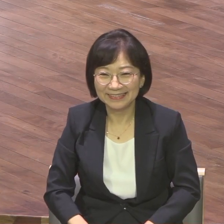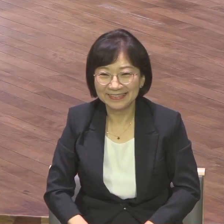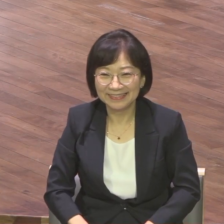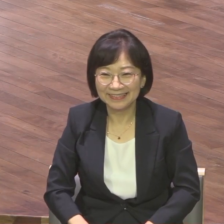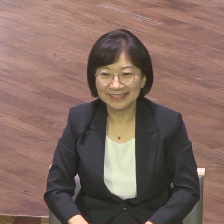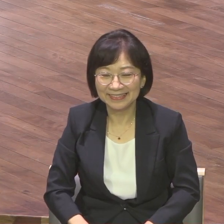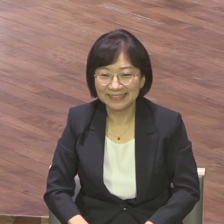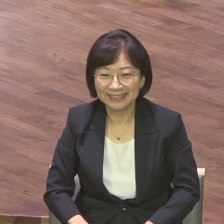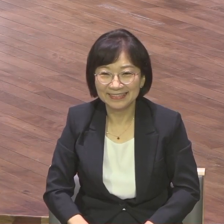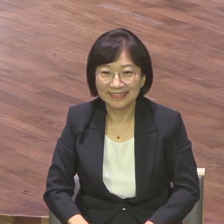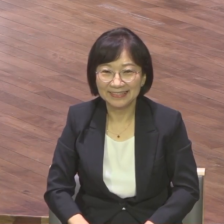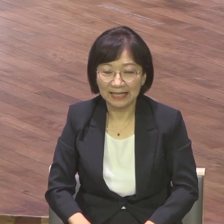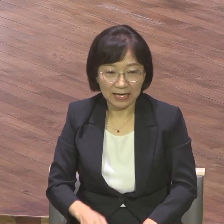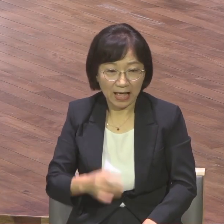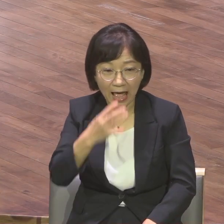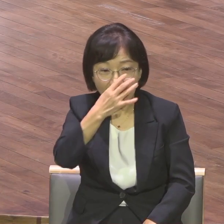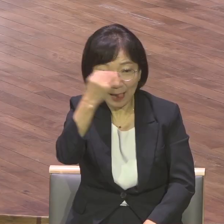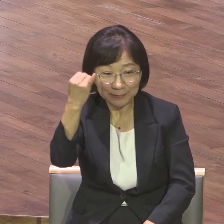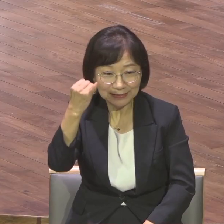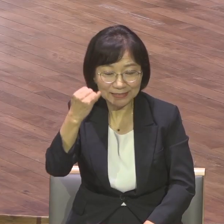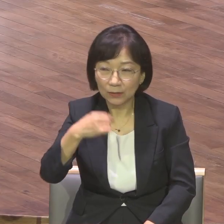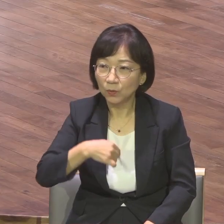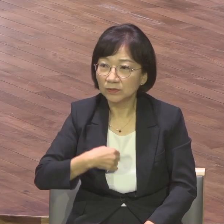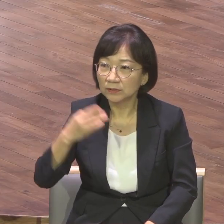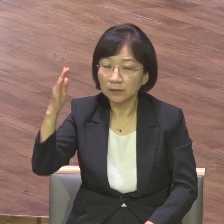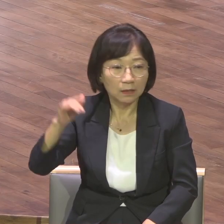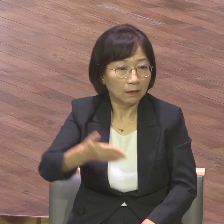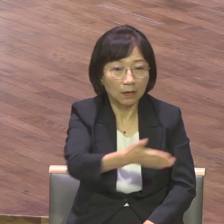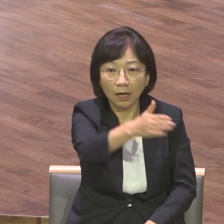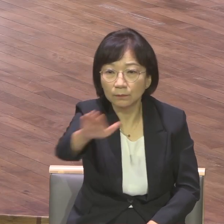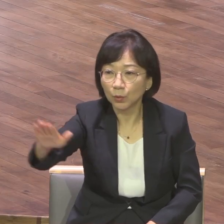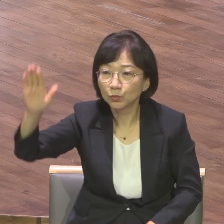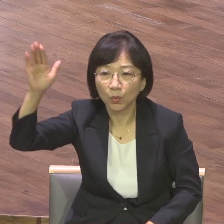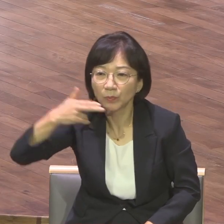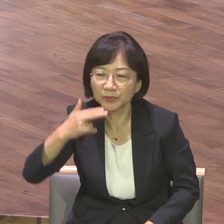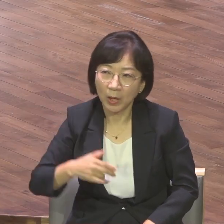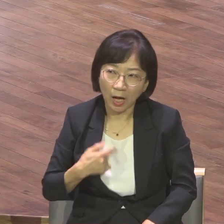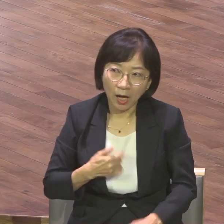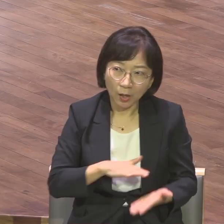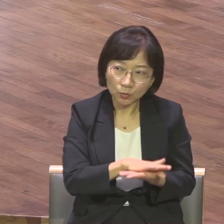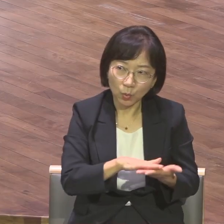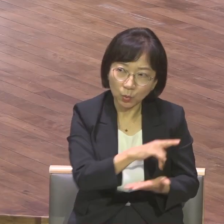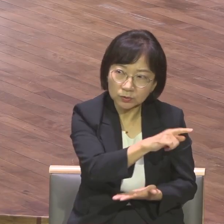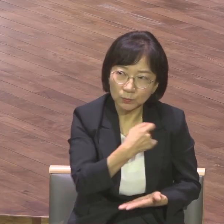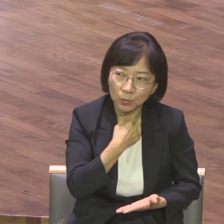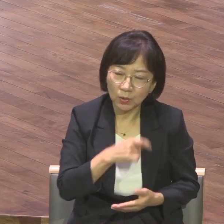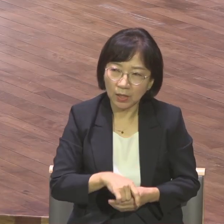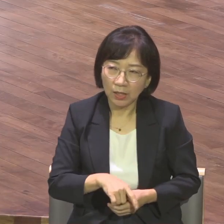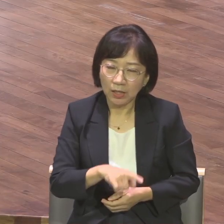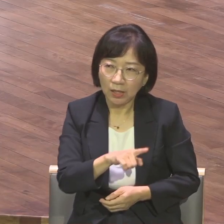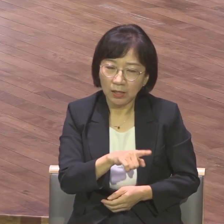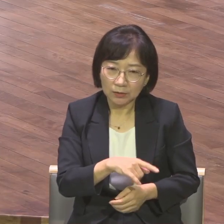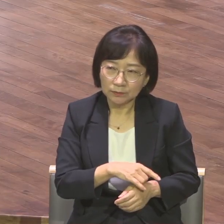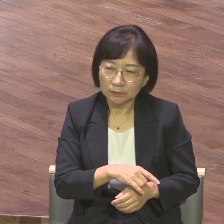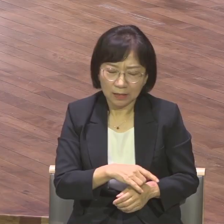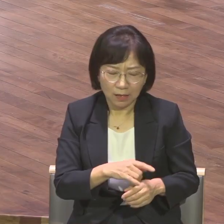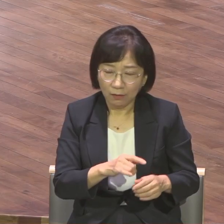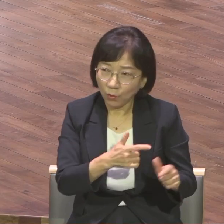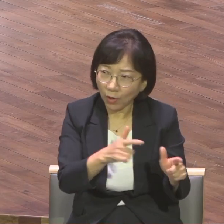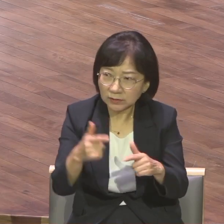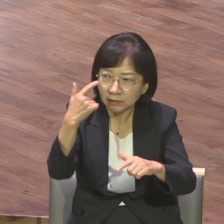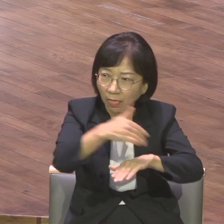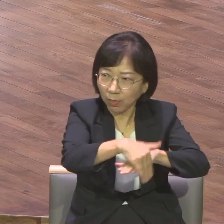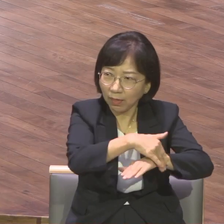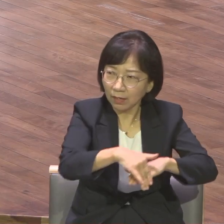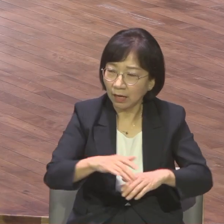맞잖아. 오늘 할머니 혼자 손들더라고. 왜 나무에 손 하더냐. 야망이 많아. 아직도 내가 하나님 앞에 할 것이